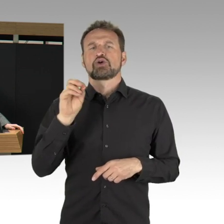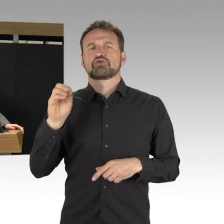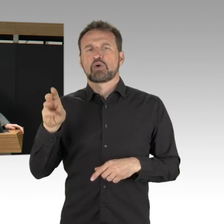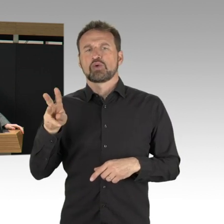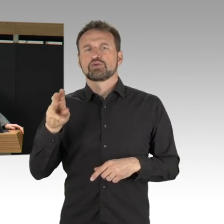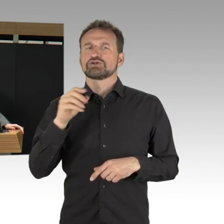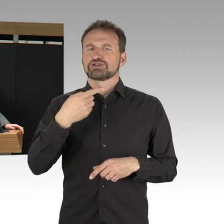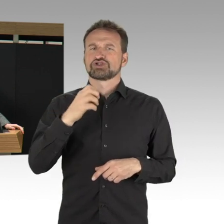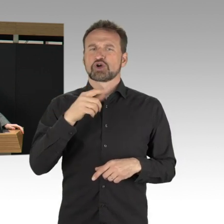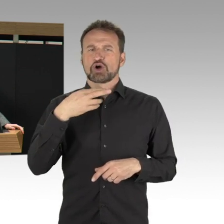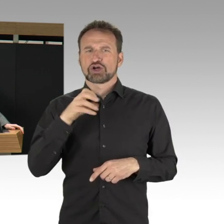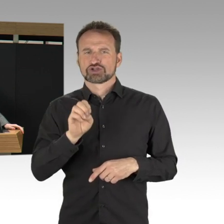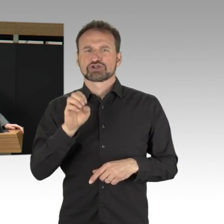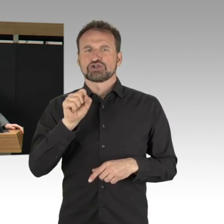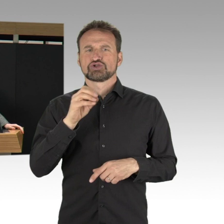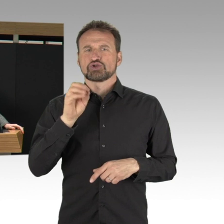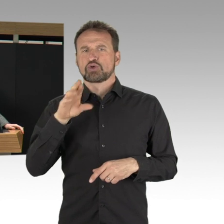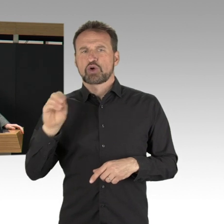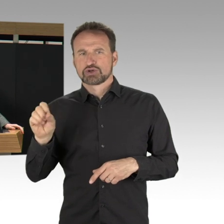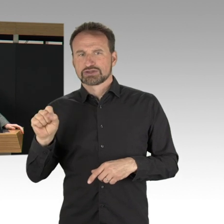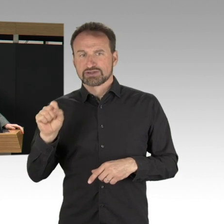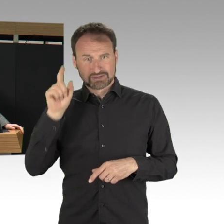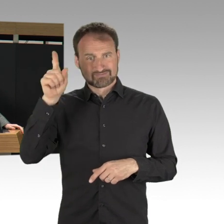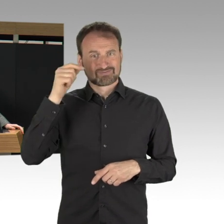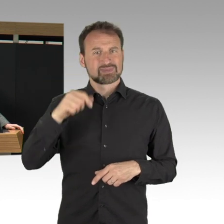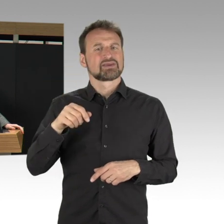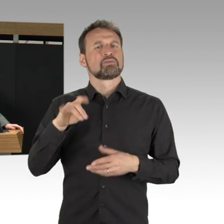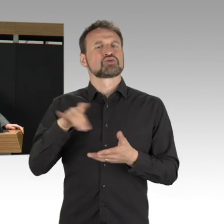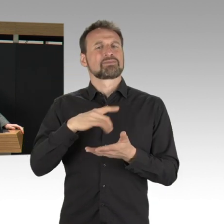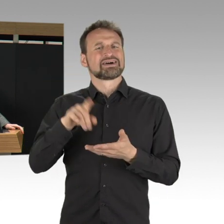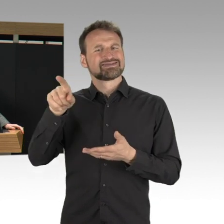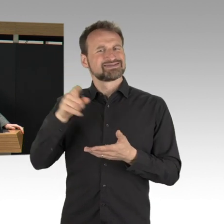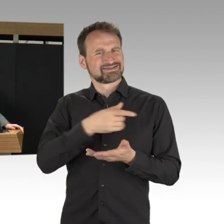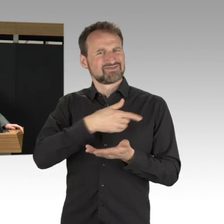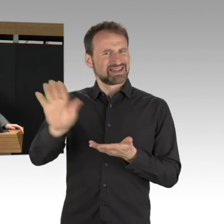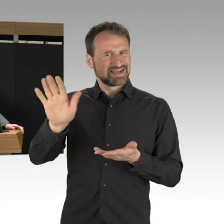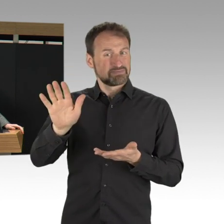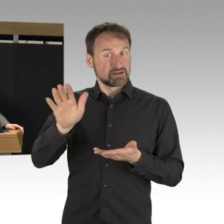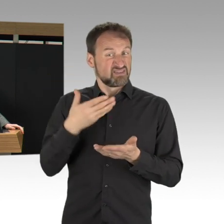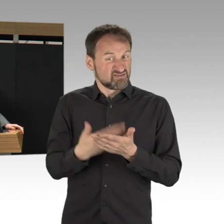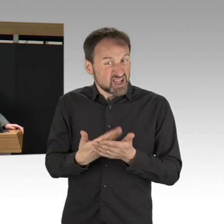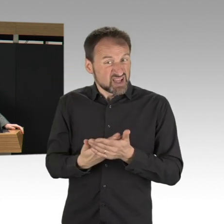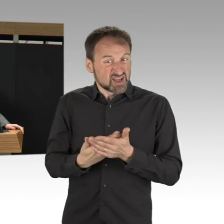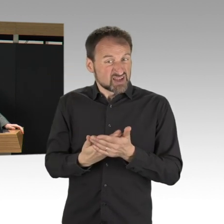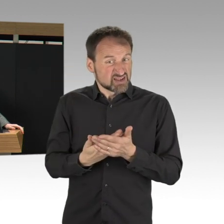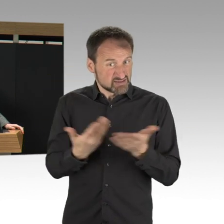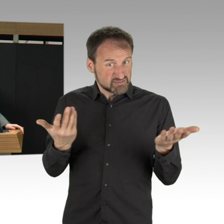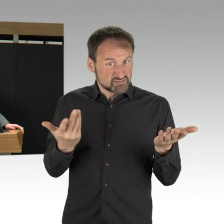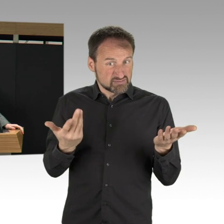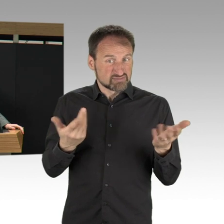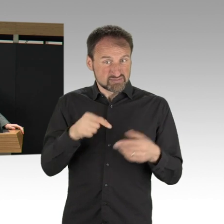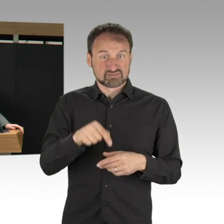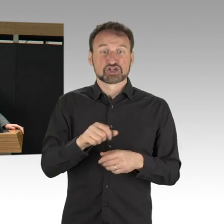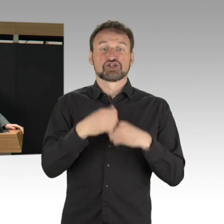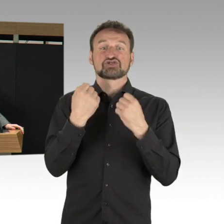Symbol der freien Welt. Und genau das ist der Charakter Berlins. Seine Vielfalt in jeglicher Hinsicht strahlt